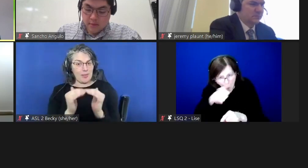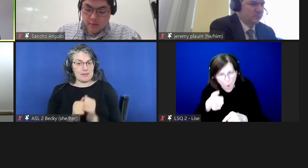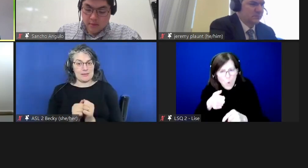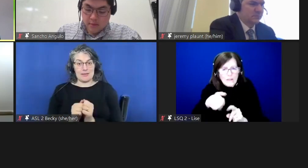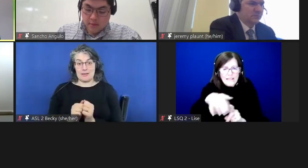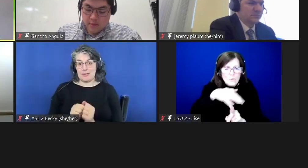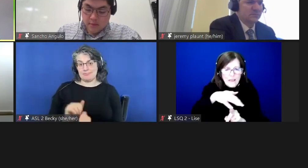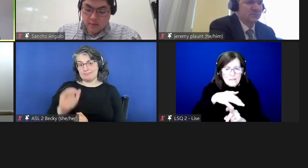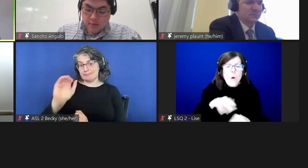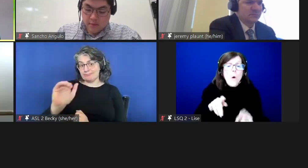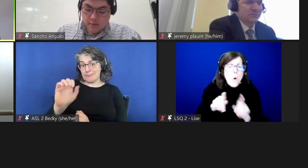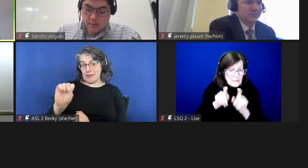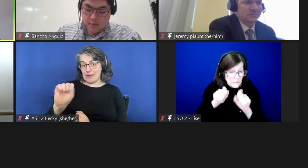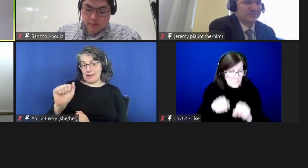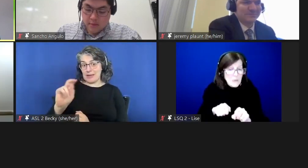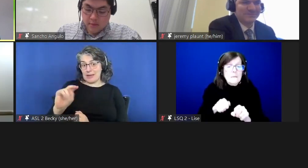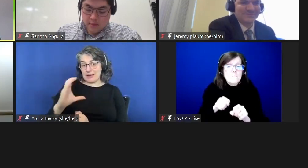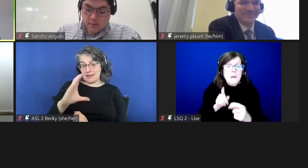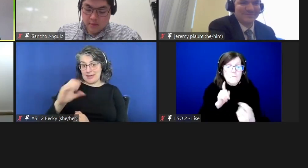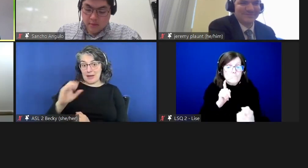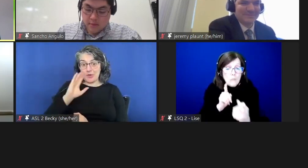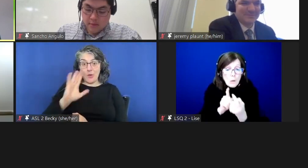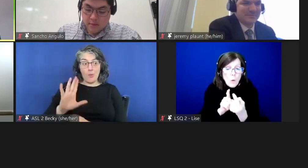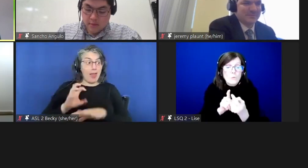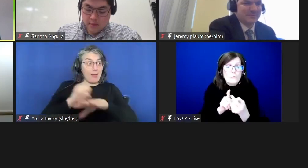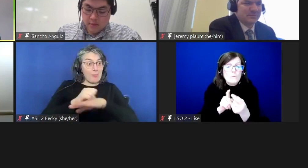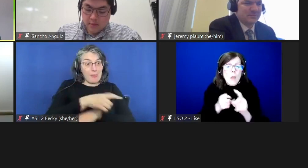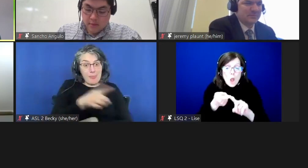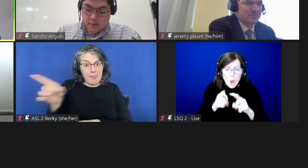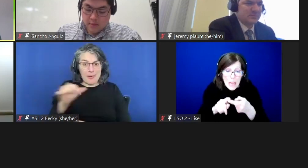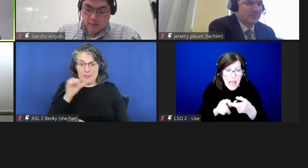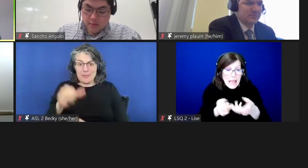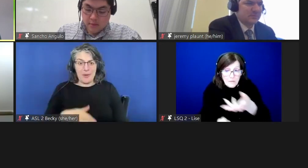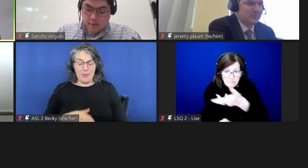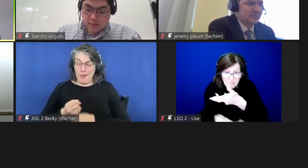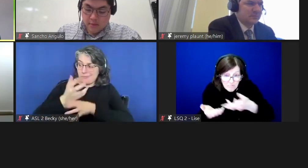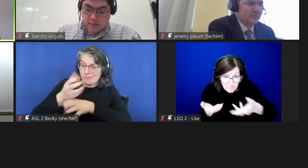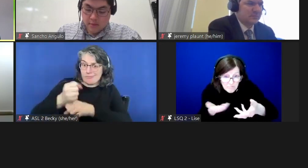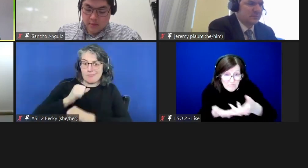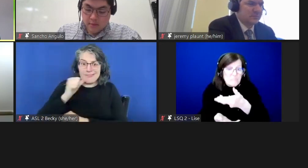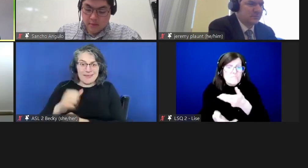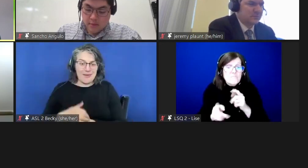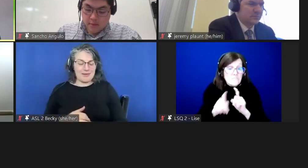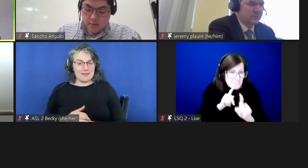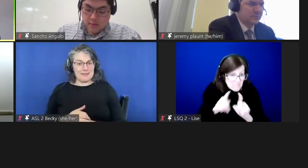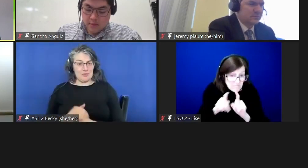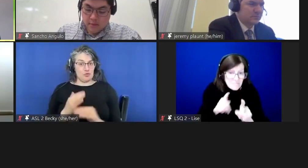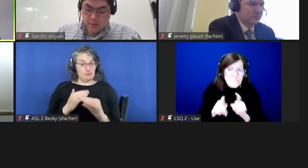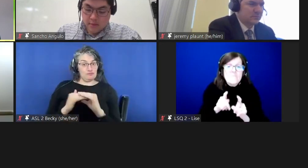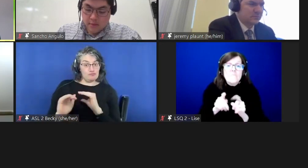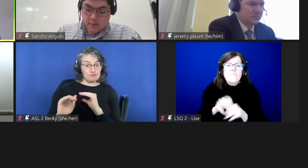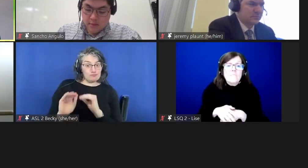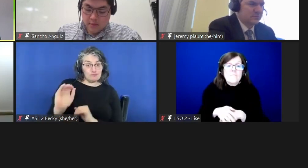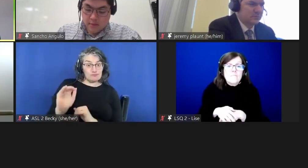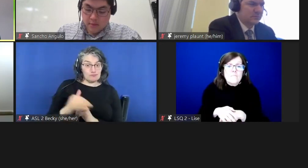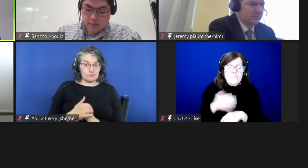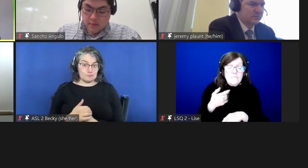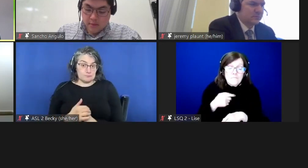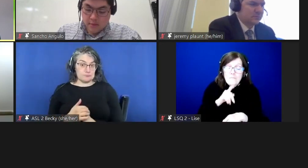avec vos collègues. Je suis sûr que, Sancho,